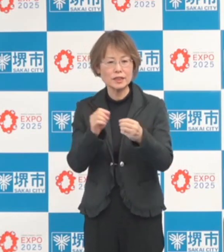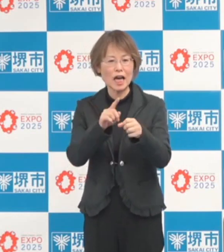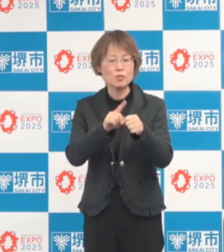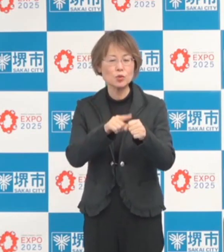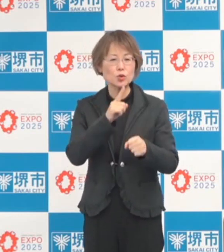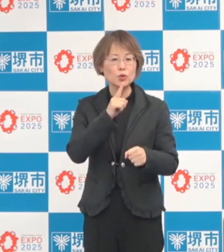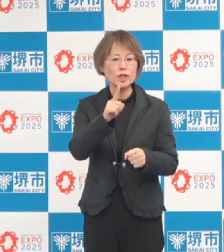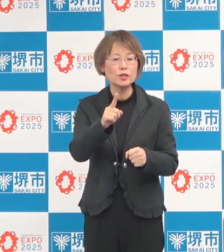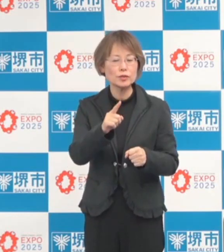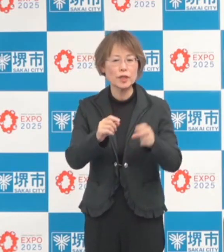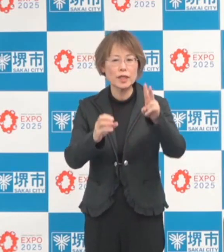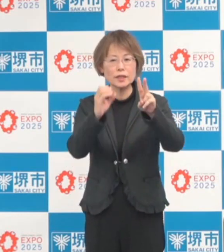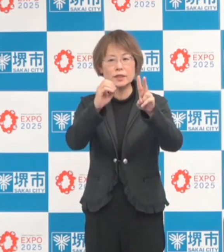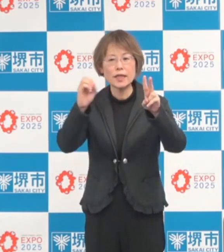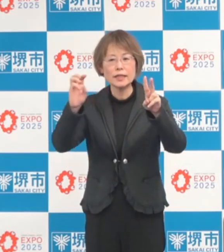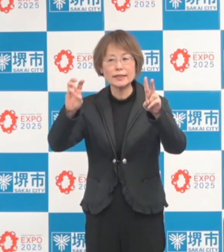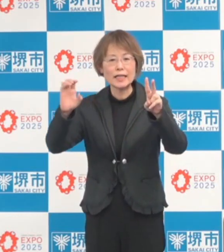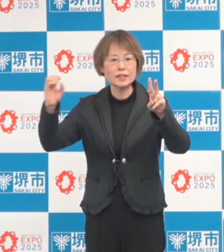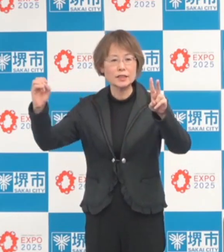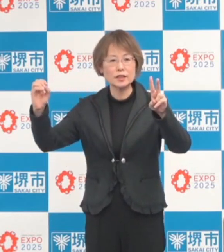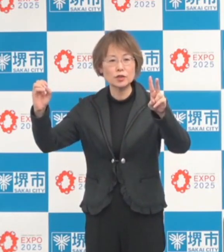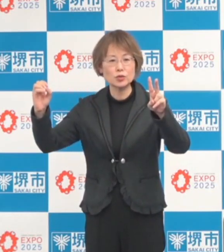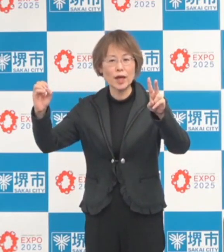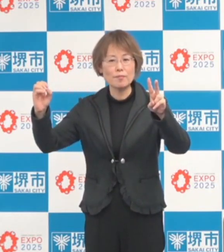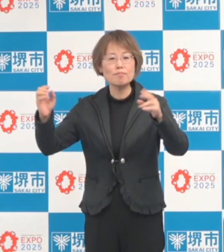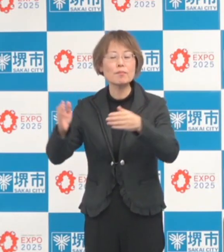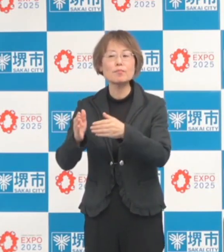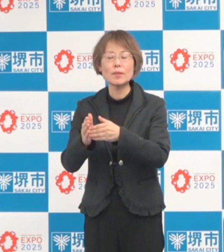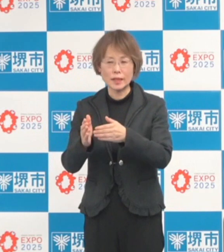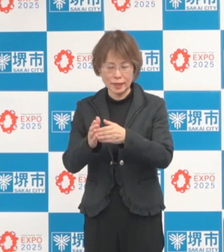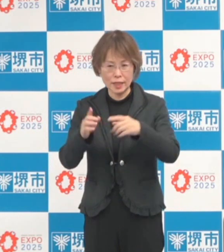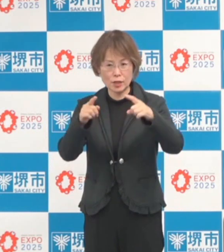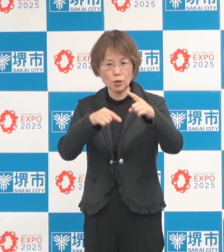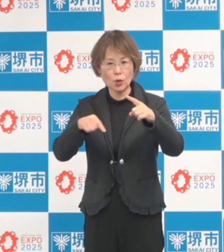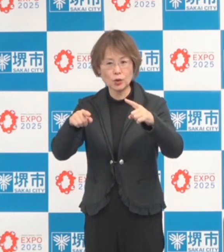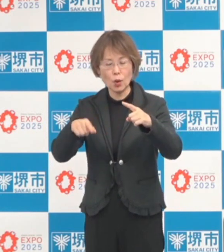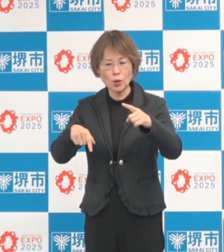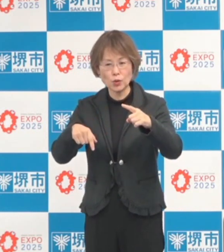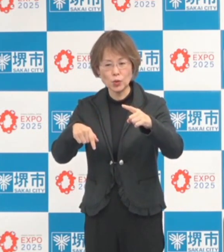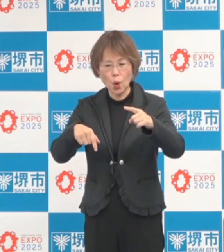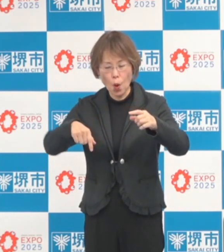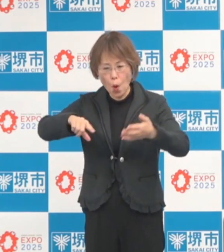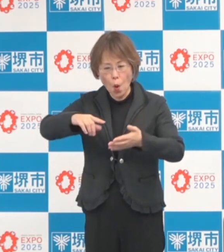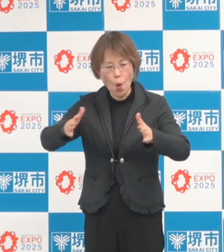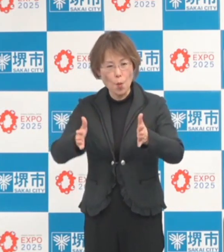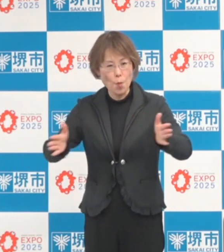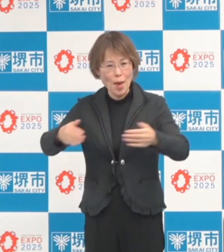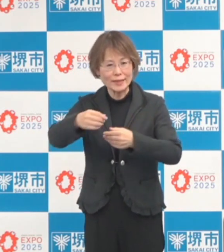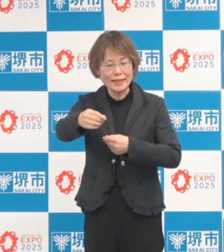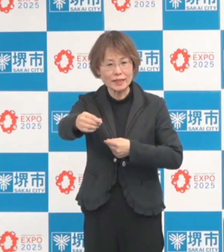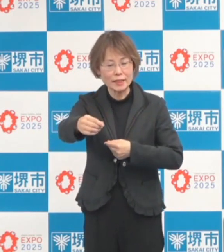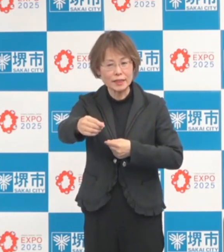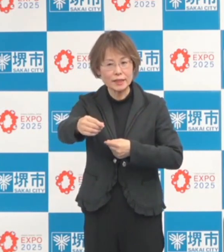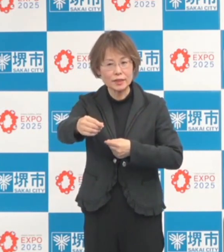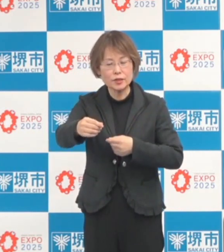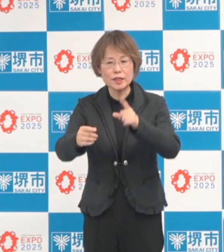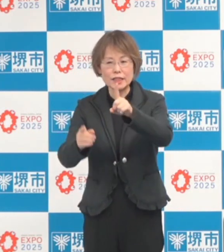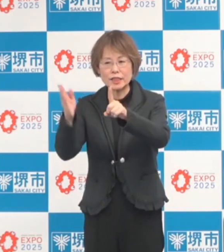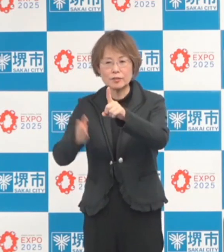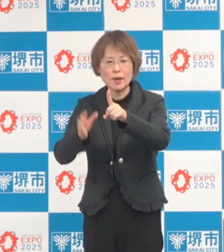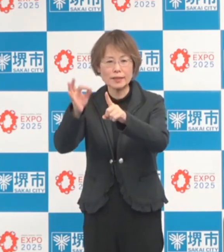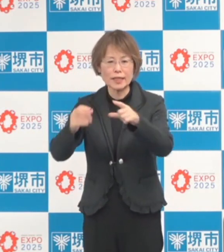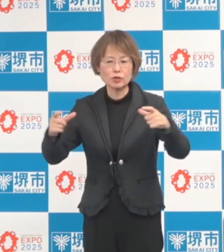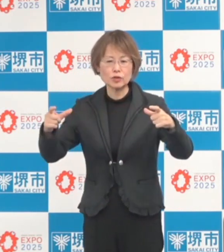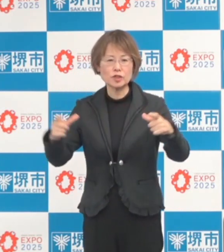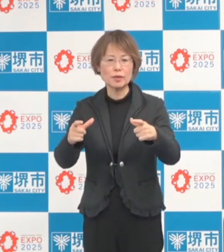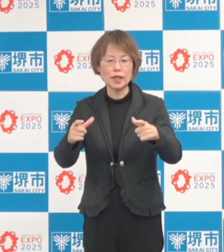と、2030年までにですね、公共施設の延べ床面積を 1% 縮減するという